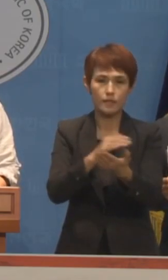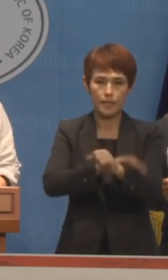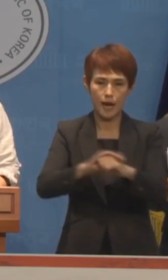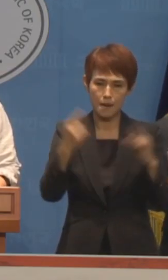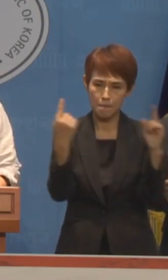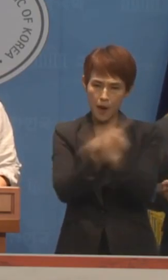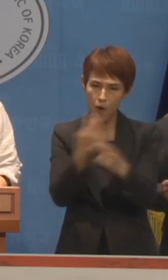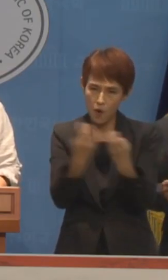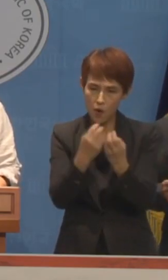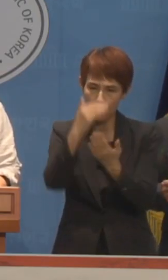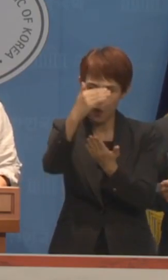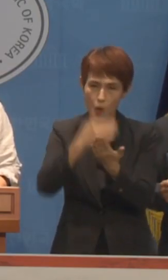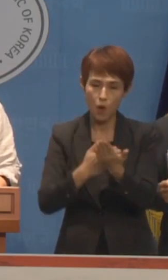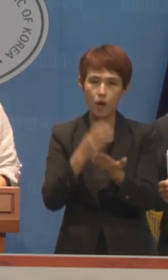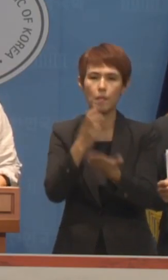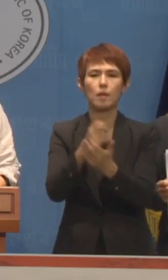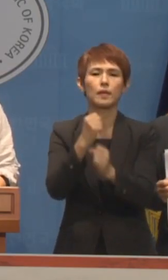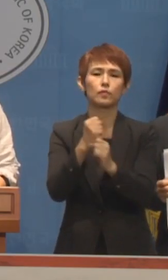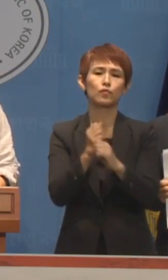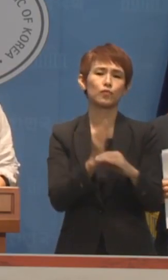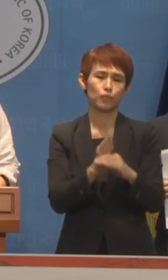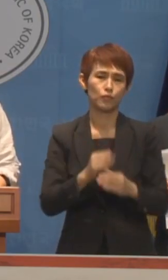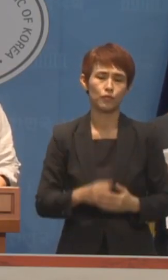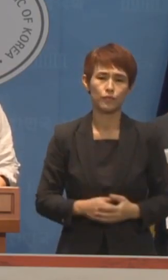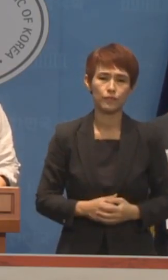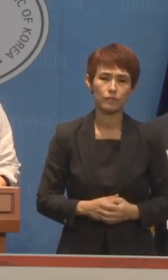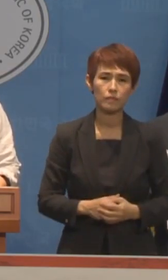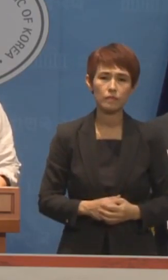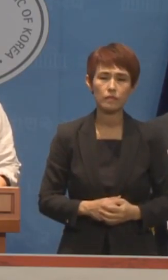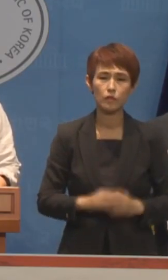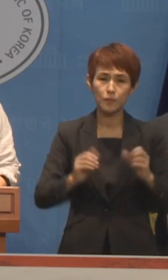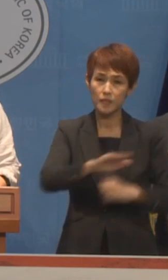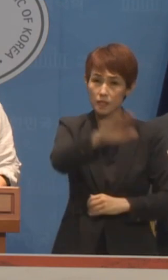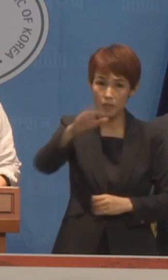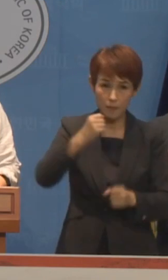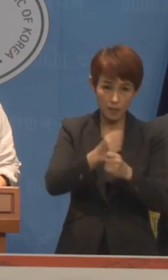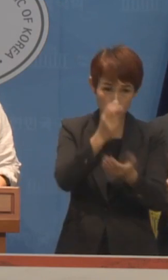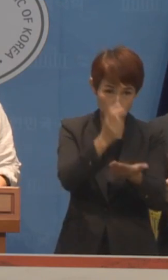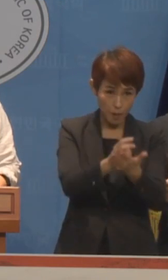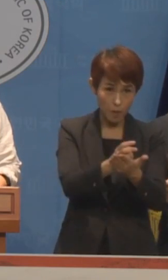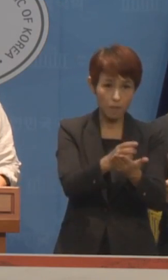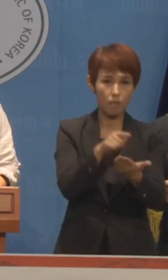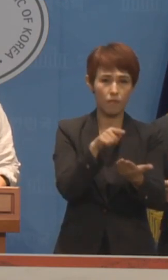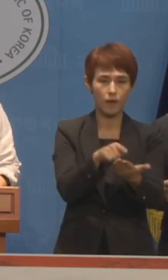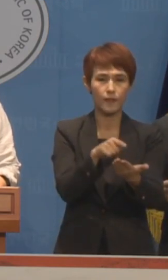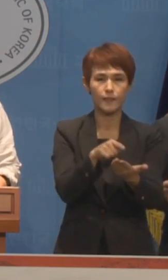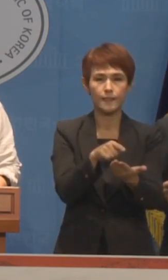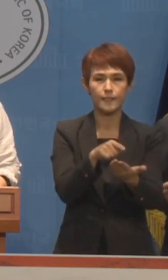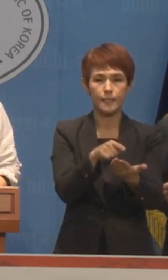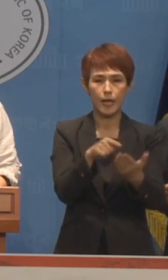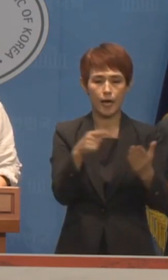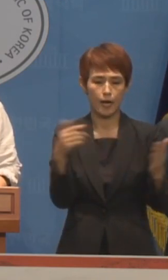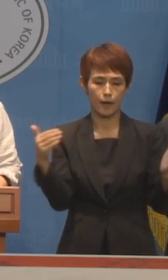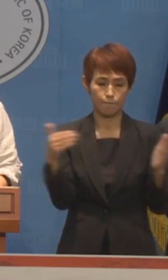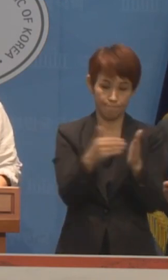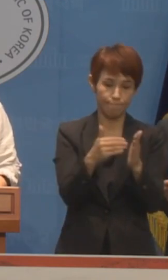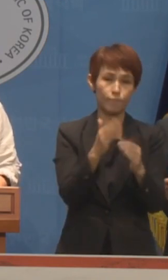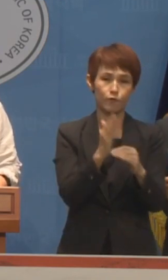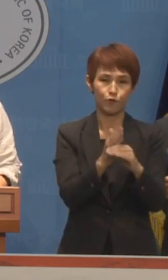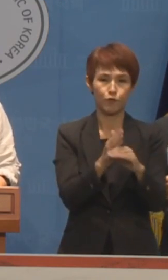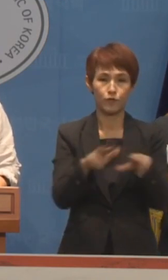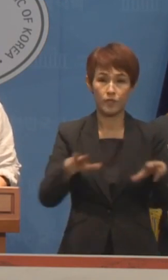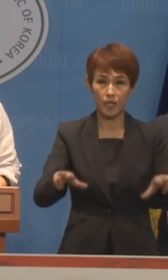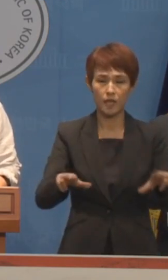내용을 담아서 법안을 만들고 있는 것입니다. 시민들의 법안은 거의 제작 완료를 앞두고 있습니다.